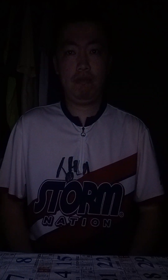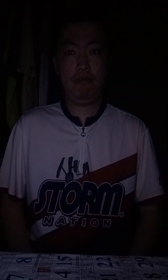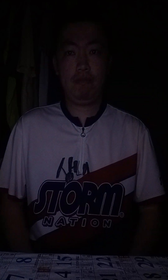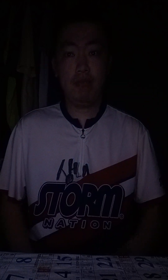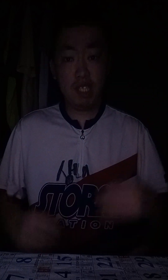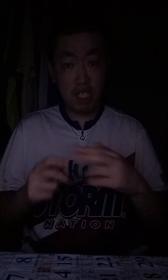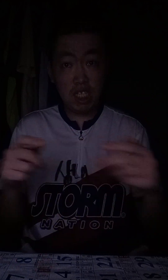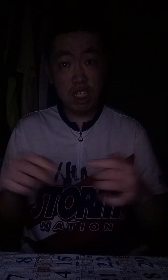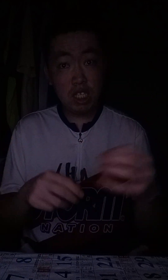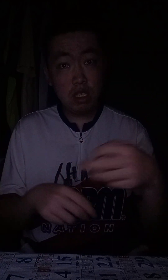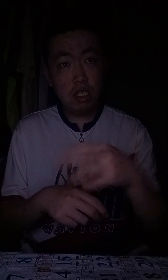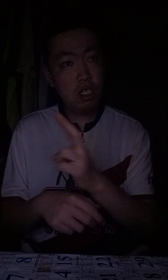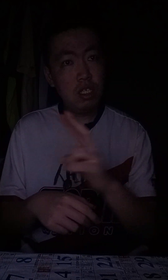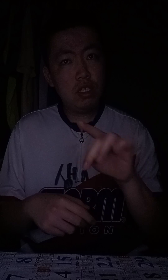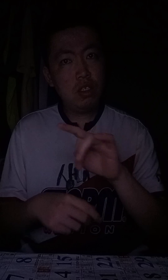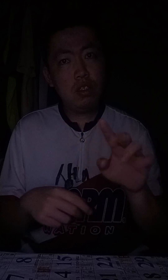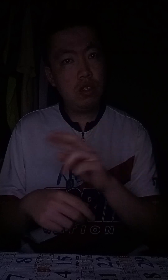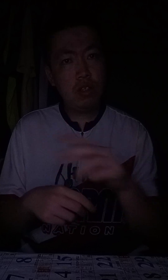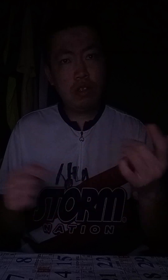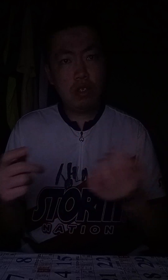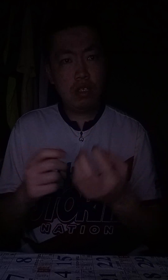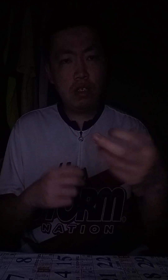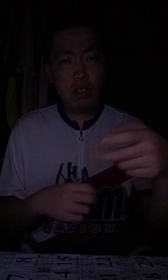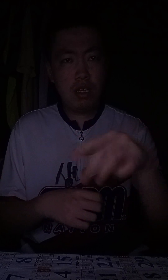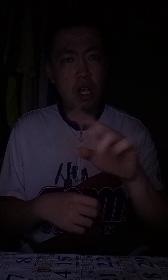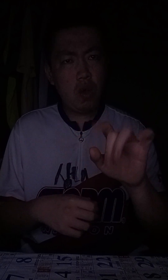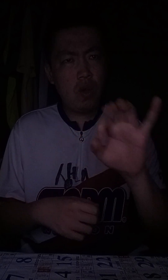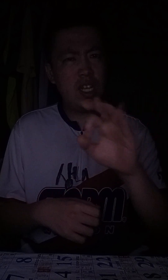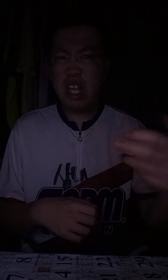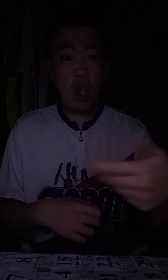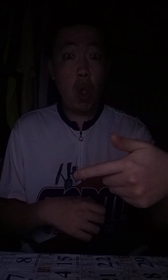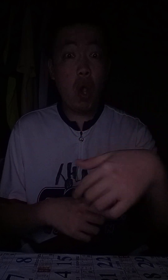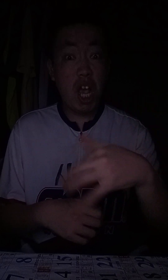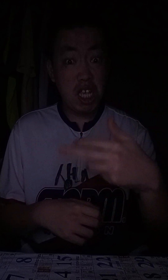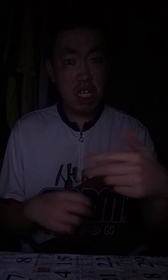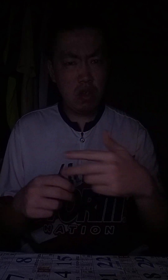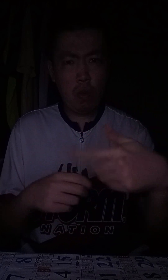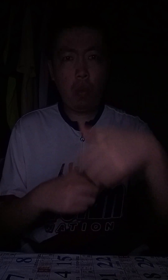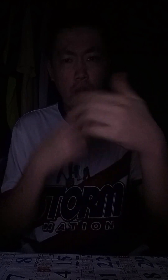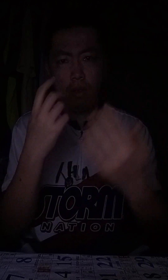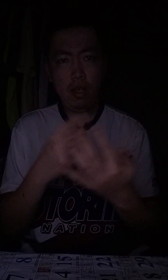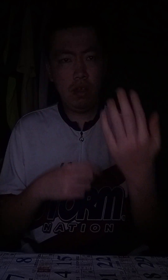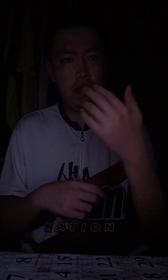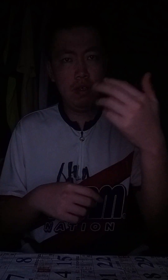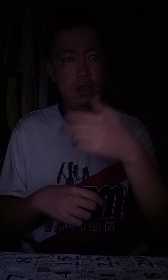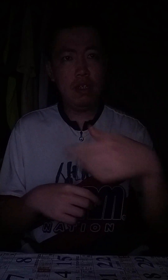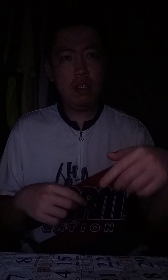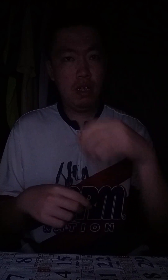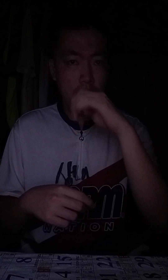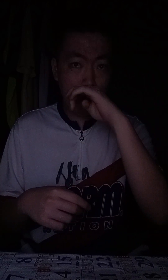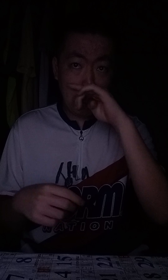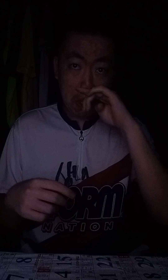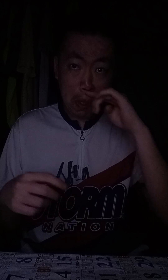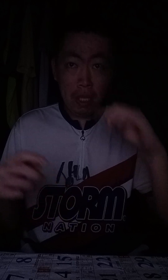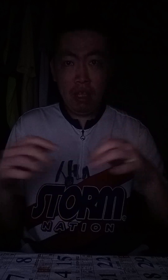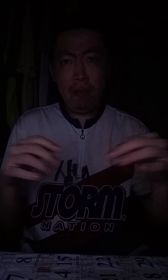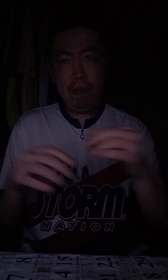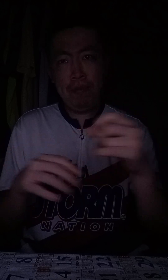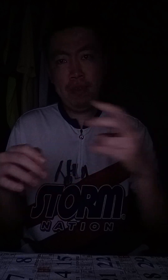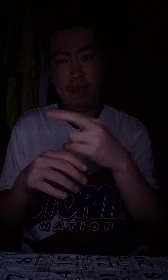강릉 지역에 지난 2013년부터 액화 천연가스가 공급되면서 강릉시는 버스 업체들의 압축